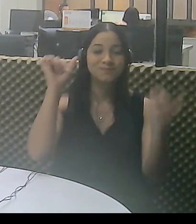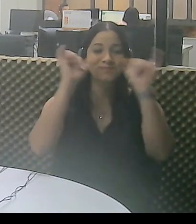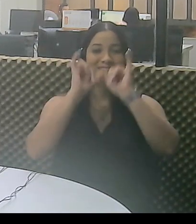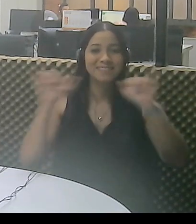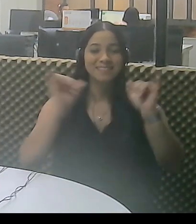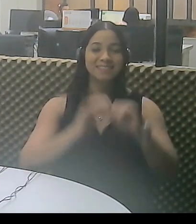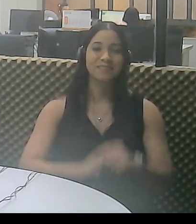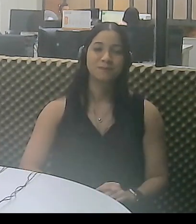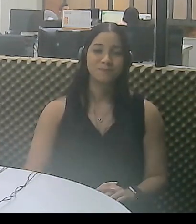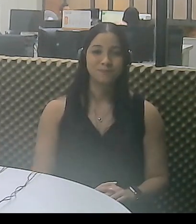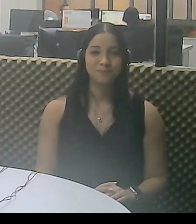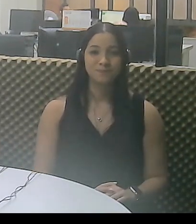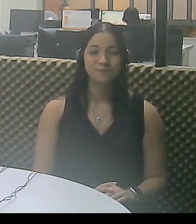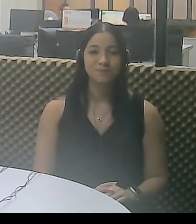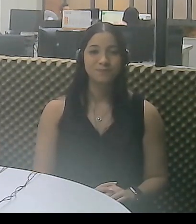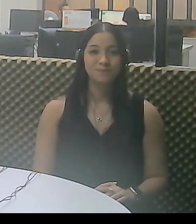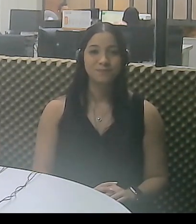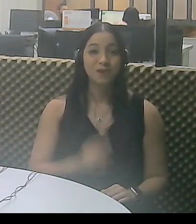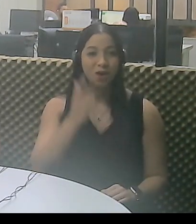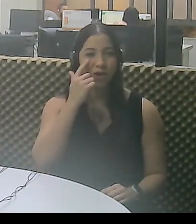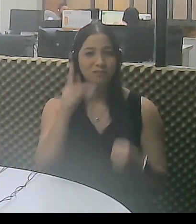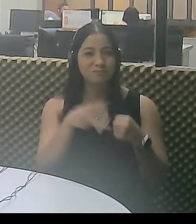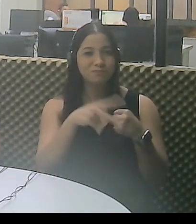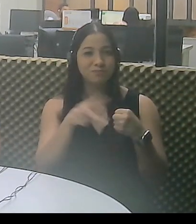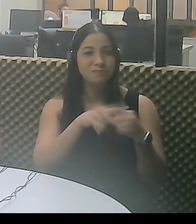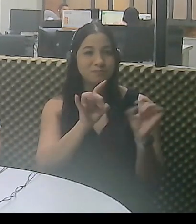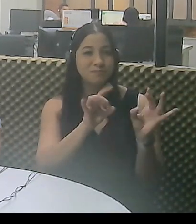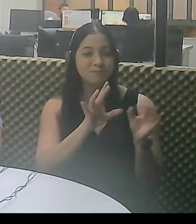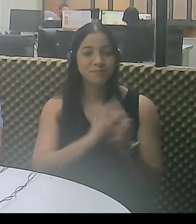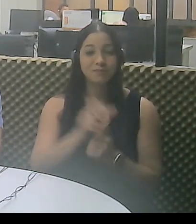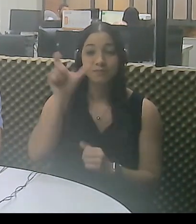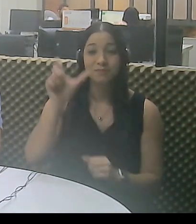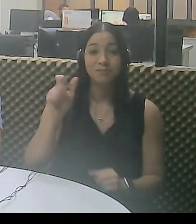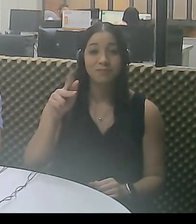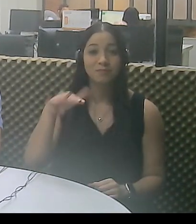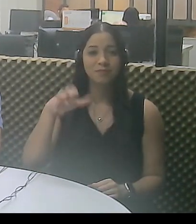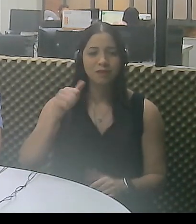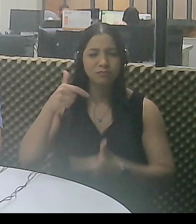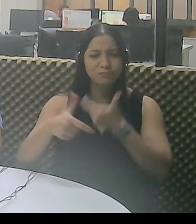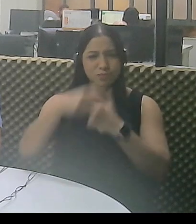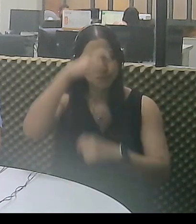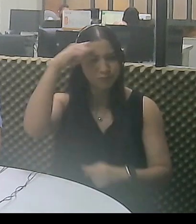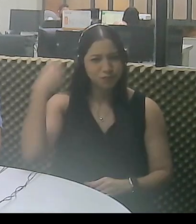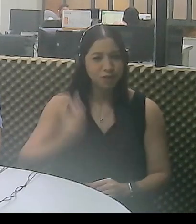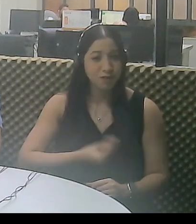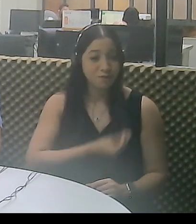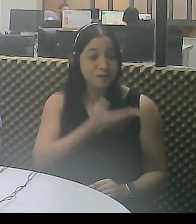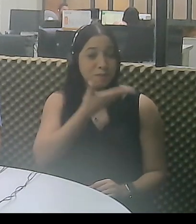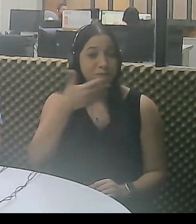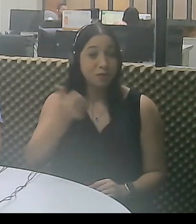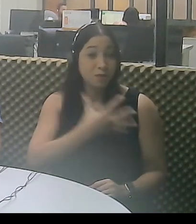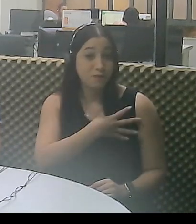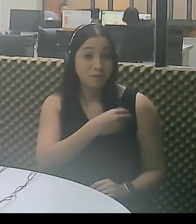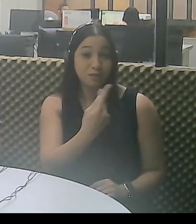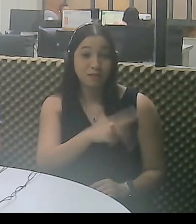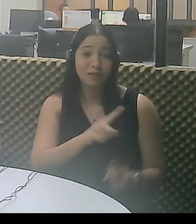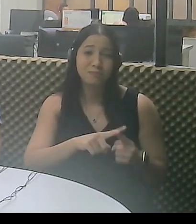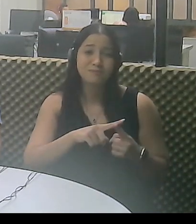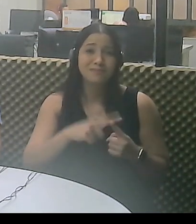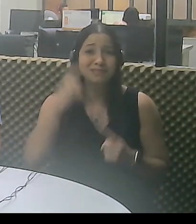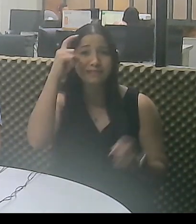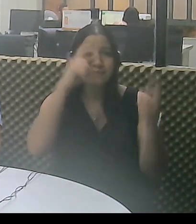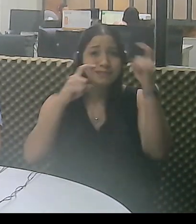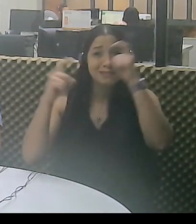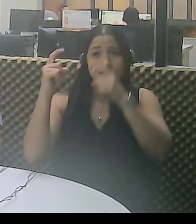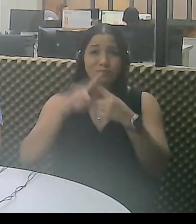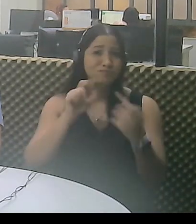com o Giro de Notícias. Esse é um diamante e essa é a Dona Elaine. Ela rala todo dia para dar uma vida melhor para o Liedson, mas ficava com o coração na mão